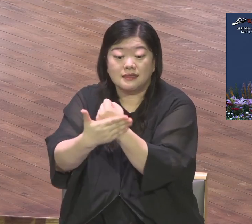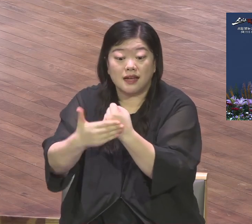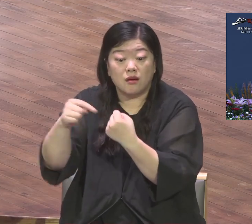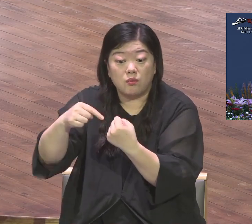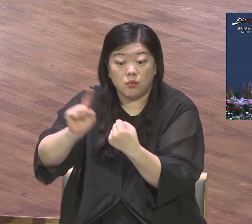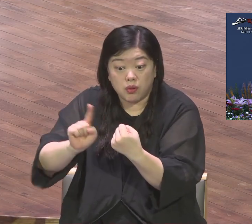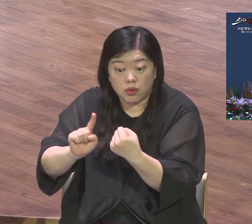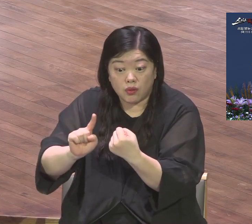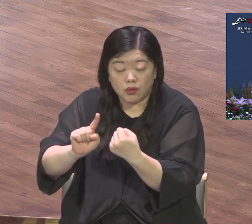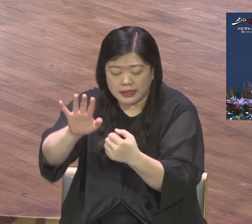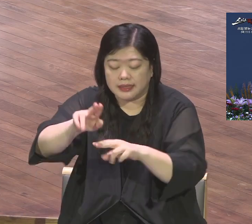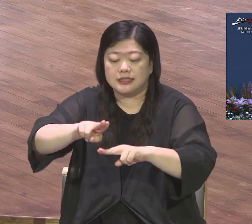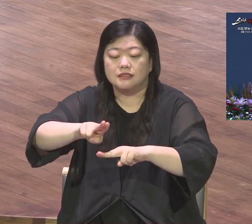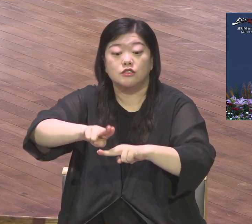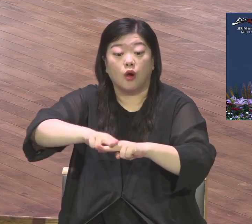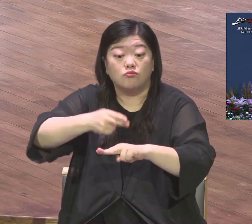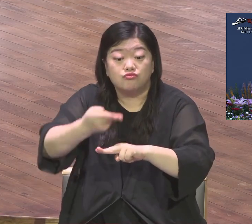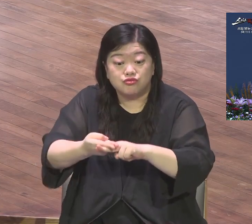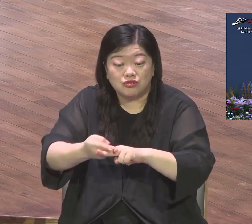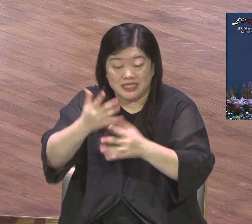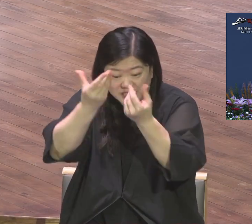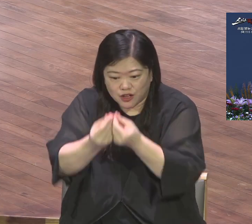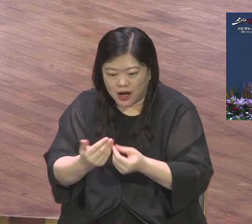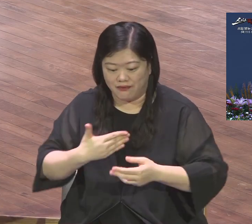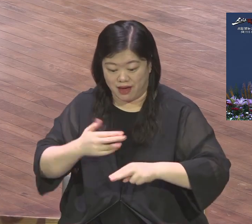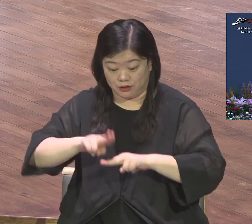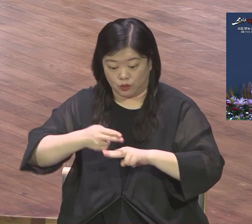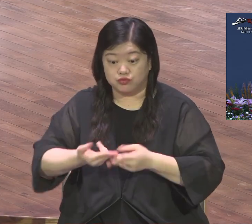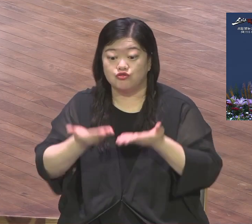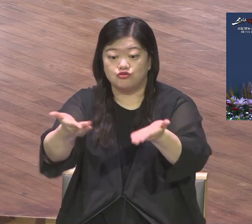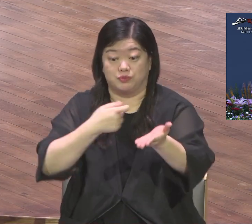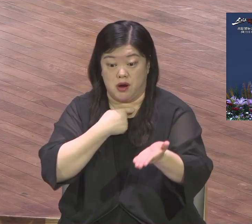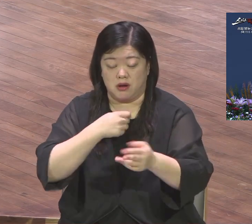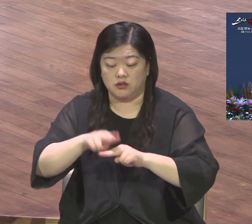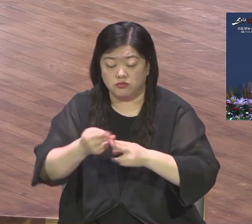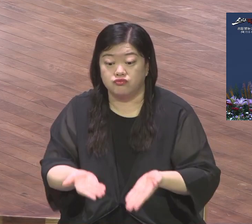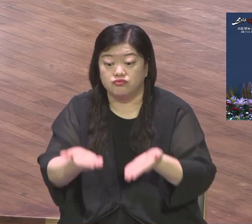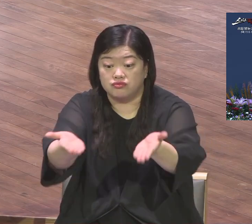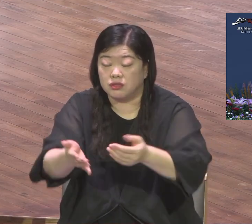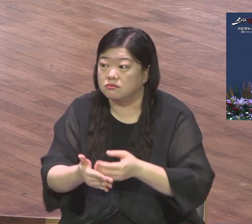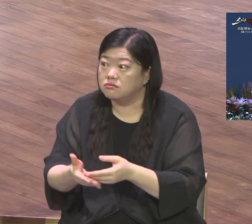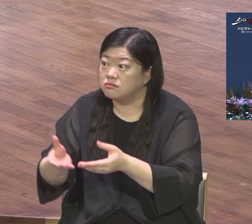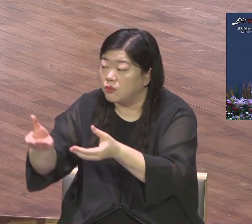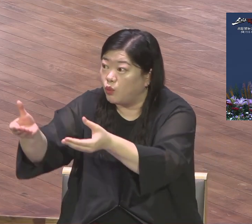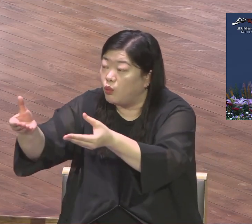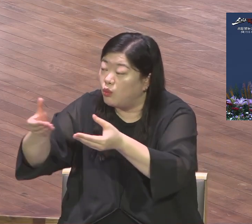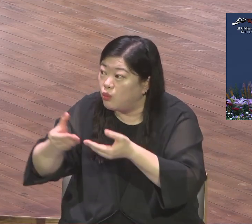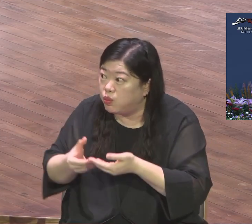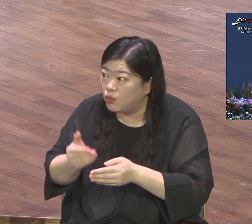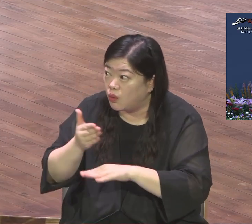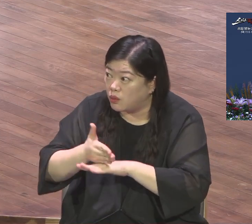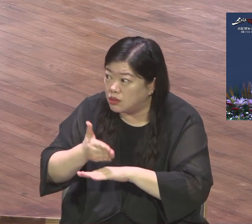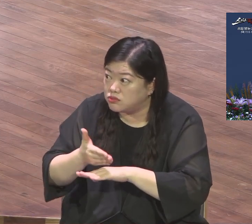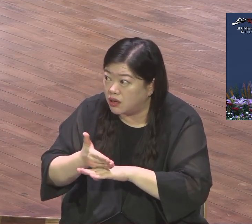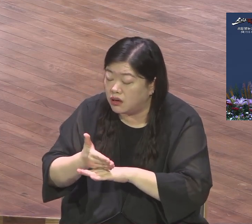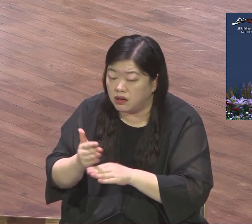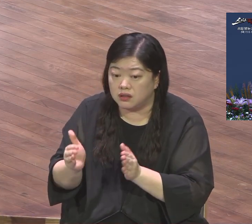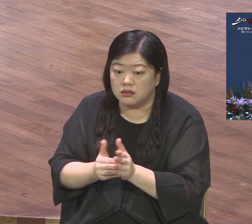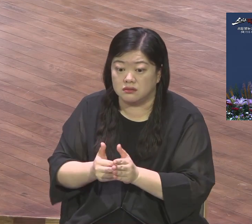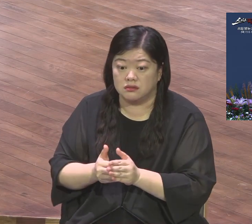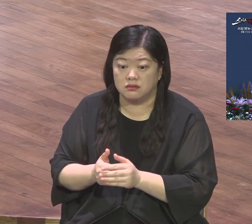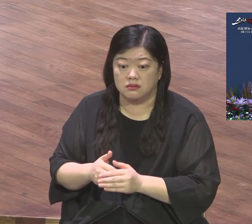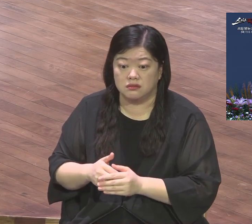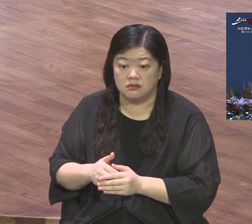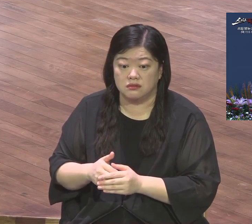선물이 뭐냐? 선물은 그냥 선물 좀 아이고 감사합니다. 받으면 끝나지. 그 선물 주는데 그걸